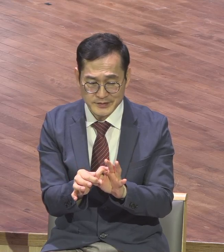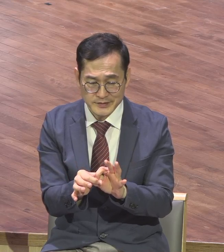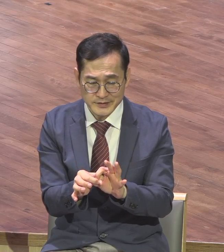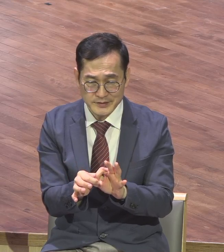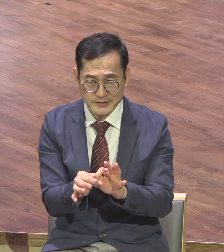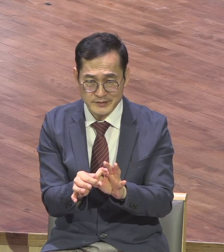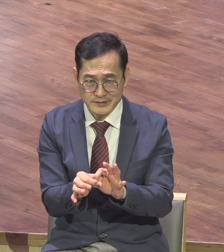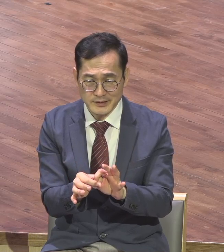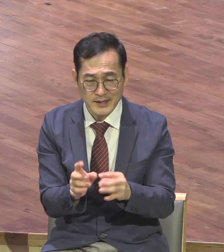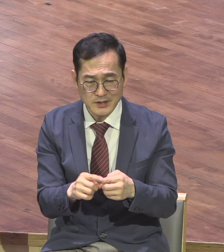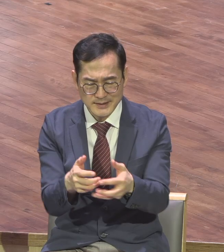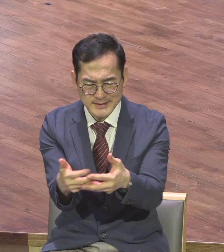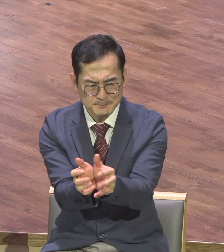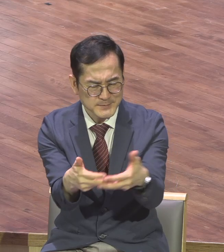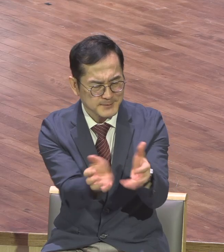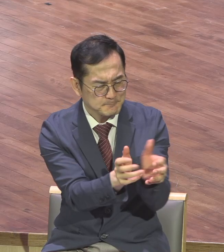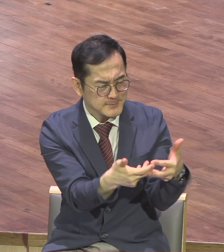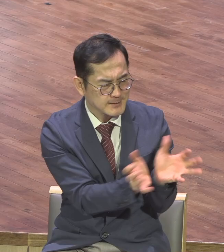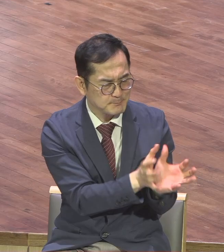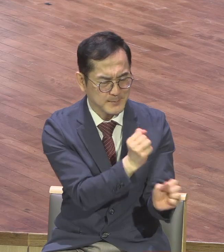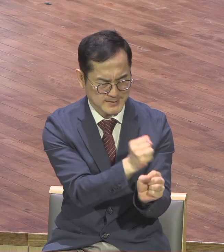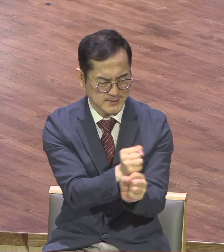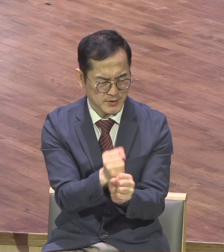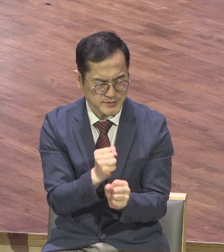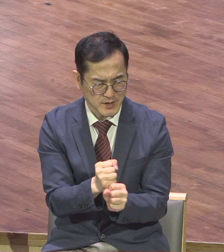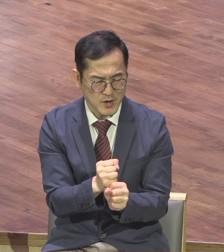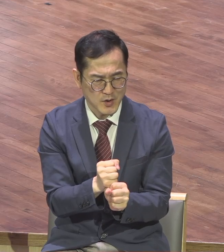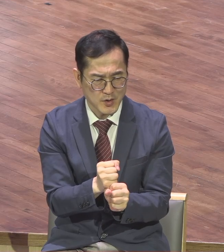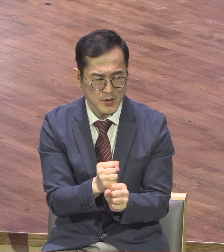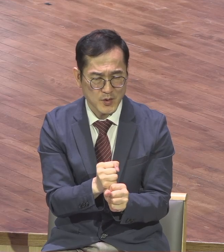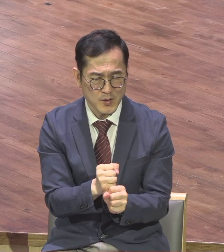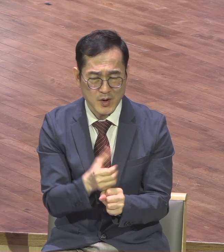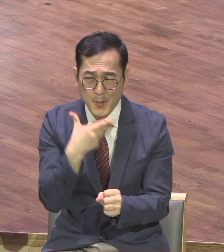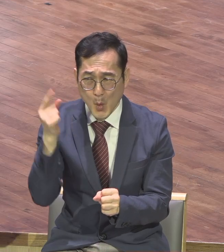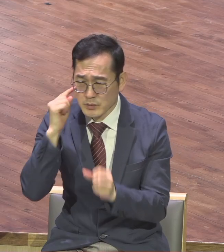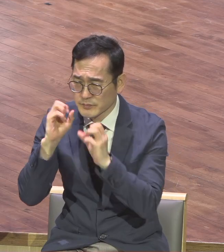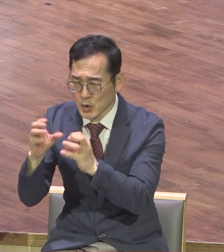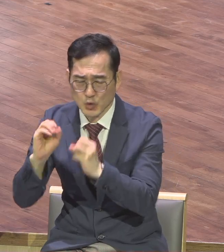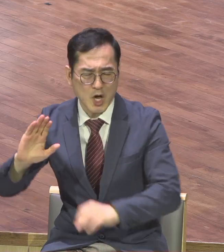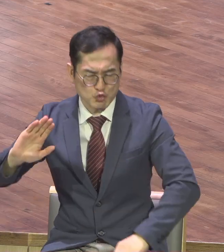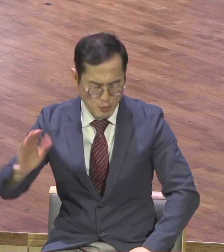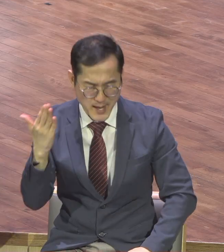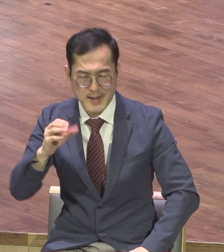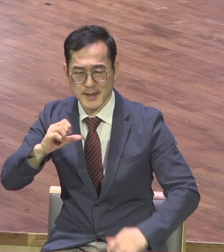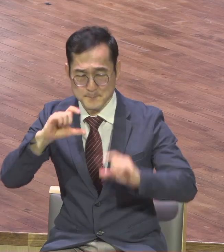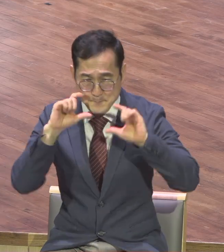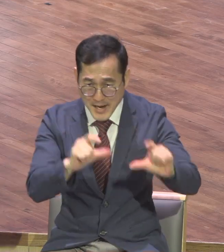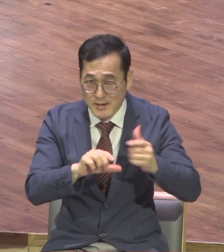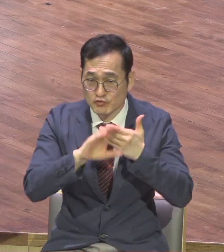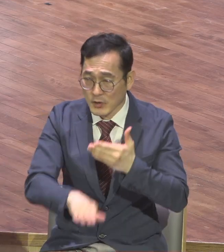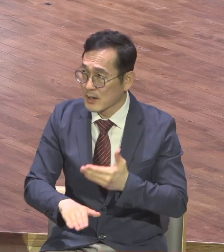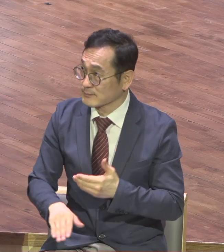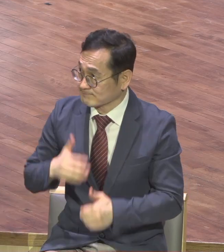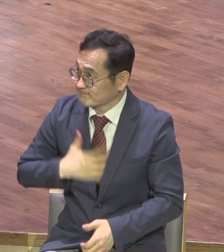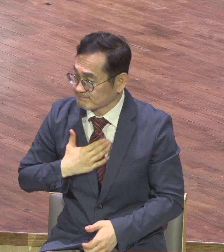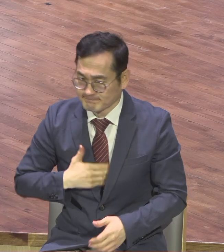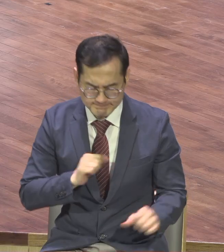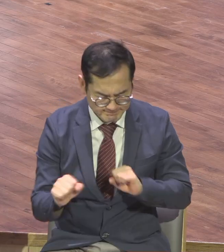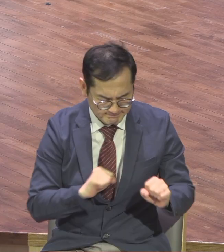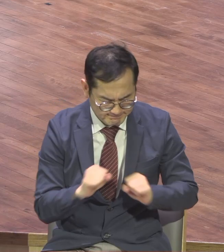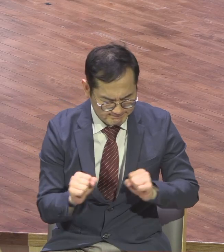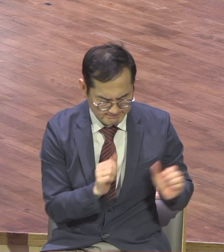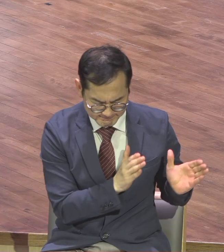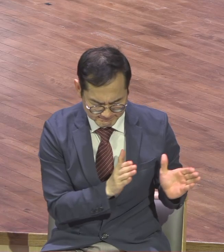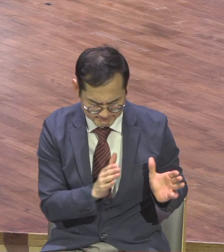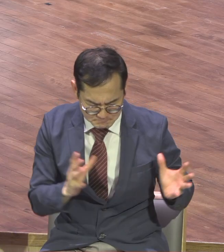팀을 짜서 237 나라를 복음하기 위해서 우리는 이 조직을 짜야 된다. 그랬더니 일사불란하게 완성을 했어요.